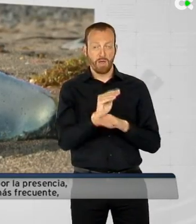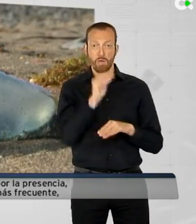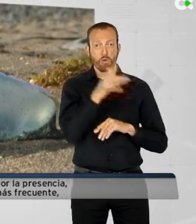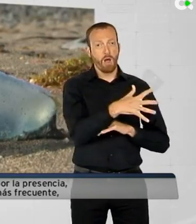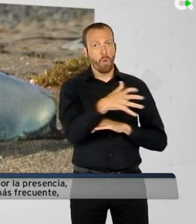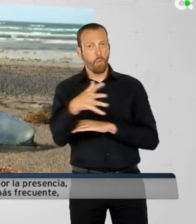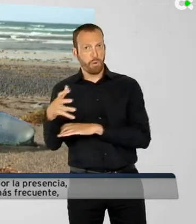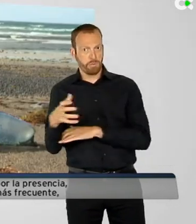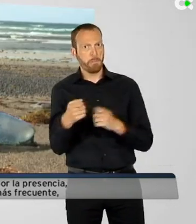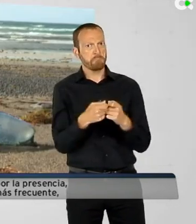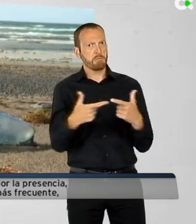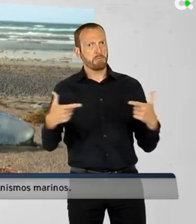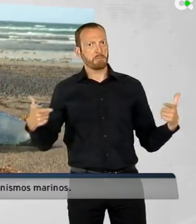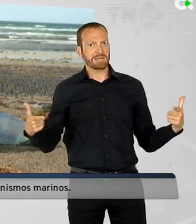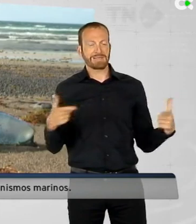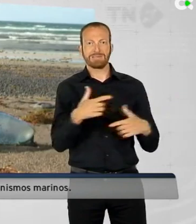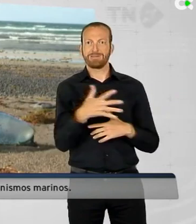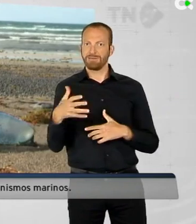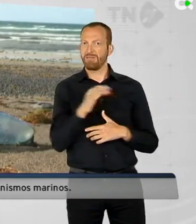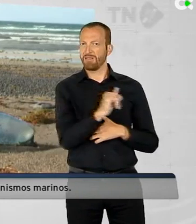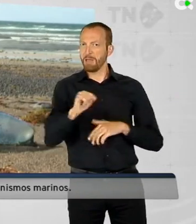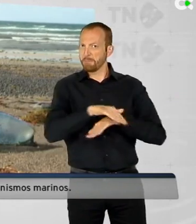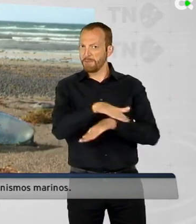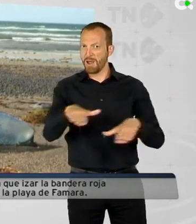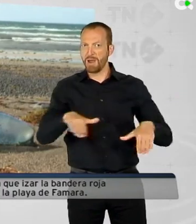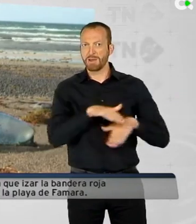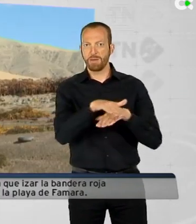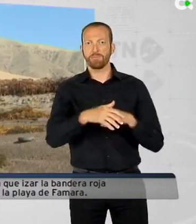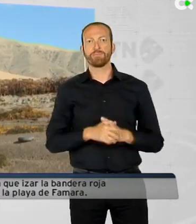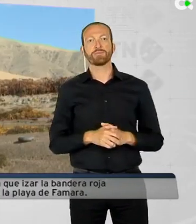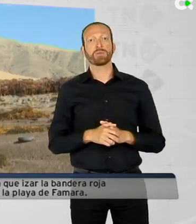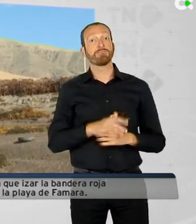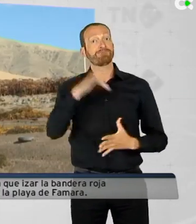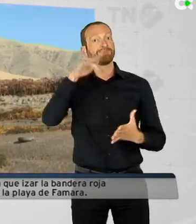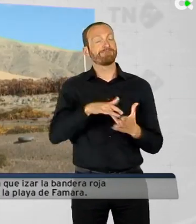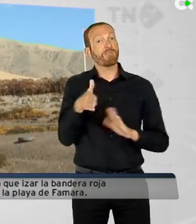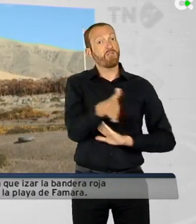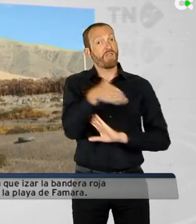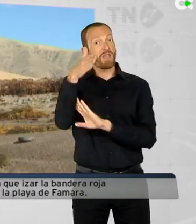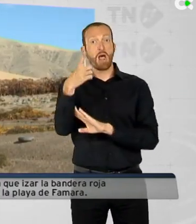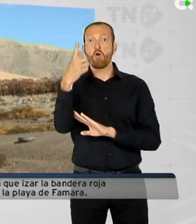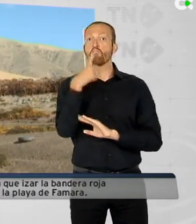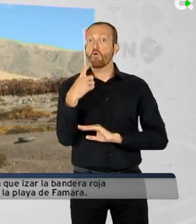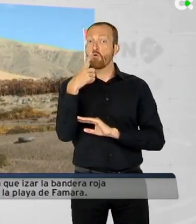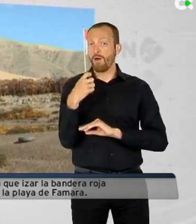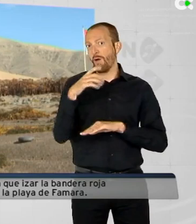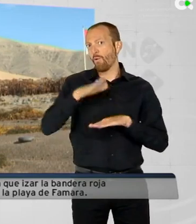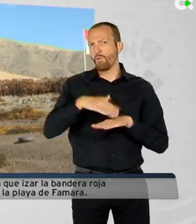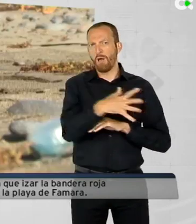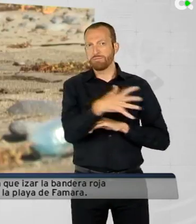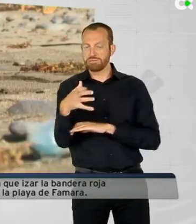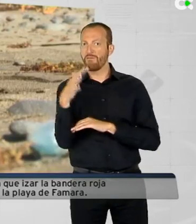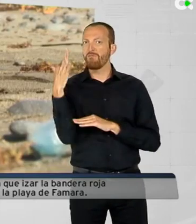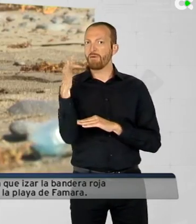la presencia cada vez más frecuente de estos organismos marinos. Esta semana tuvieron que izar la bandera roja por esta causa en la playa